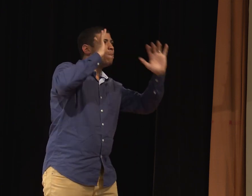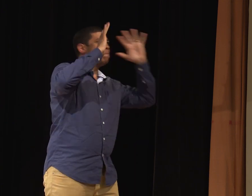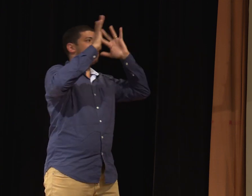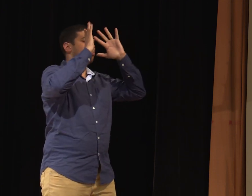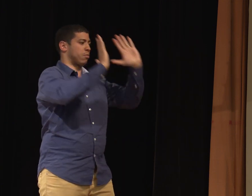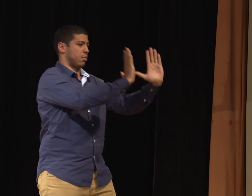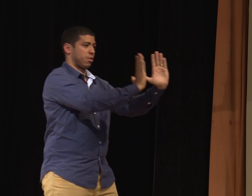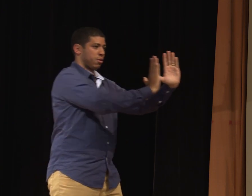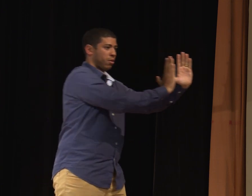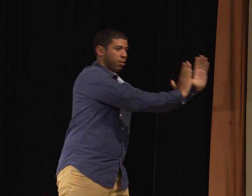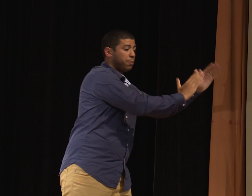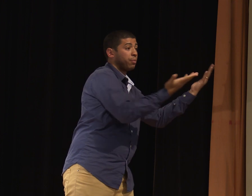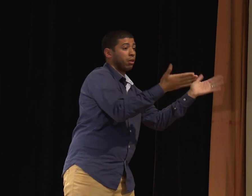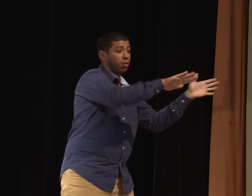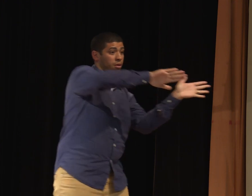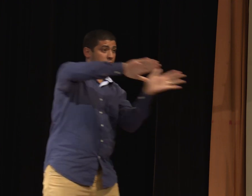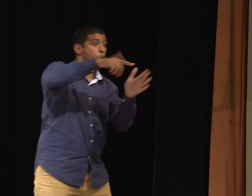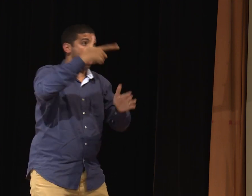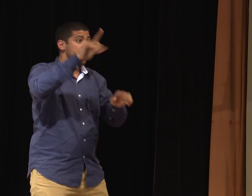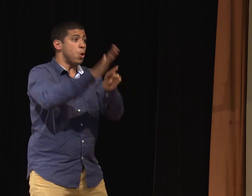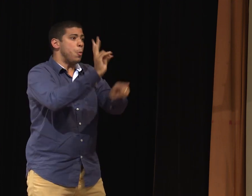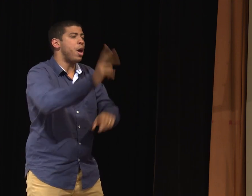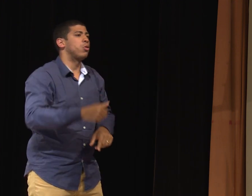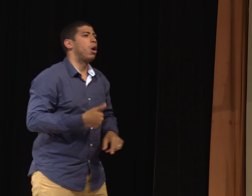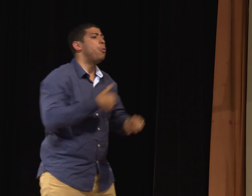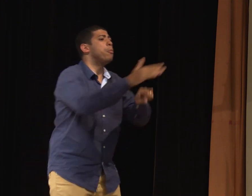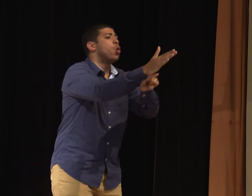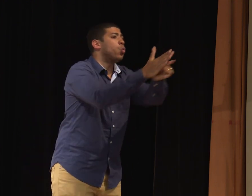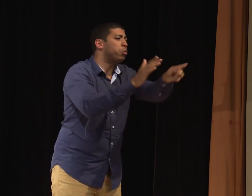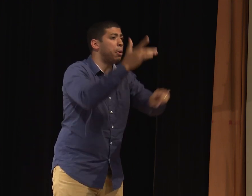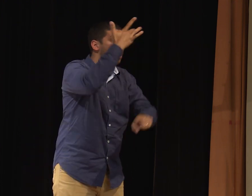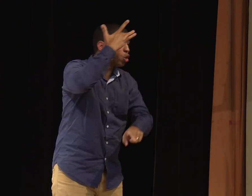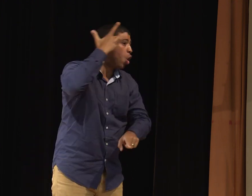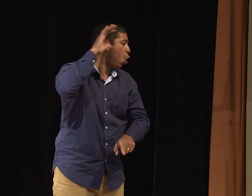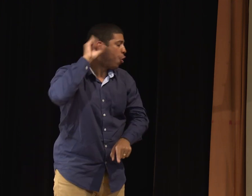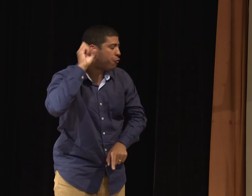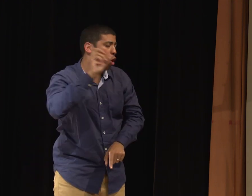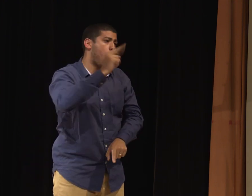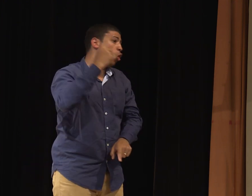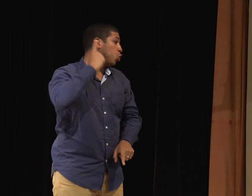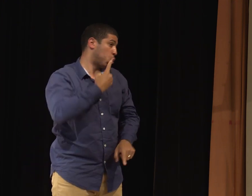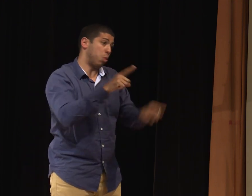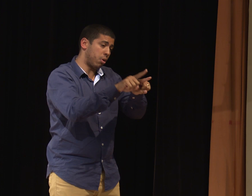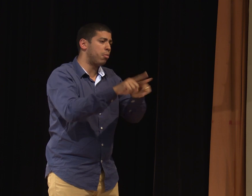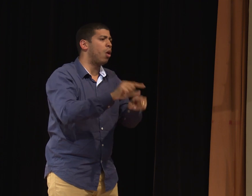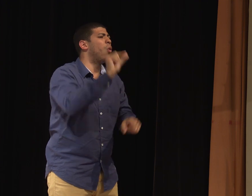a pergunta, eles ficam assim no pensamento, né? Aí uma outra pergunta. A pergunta é se pessoas que ouvem ou que